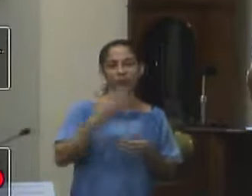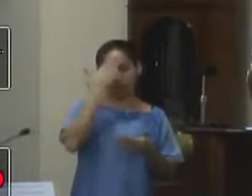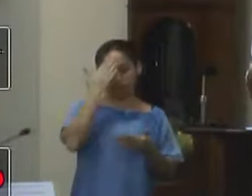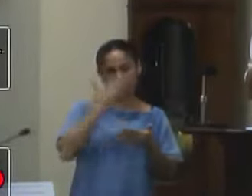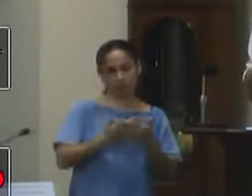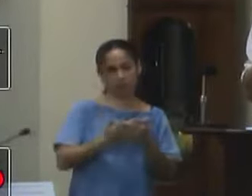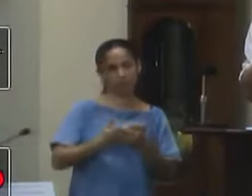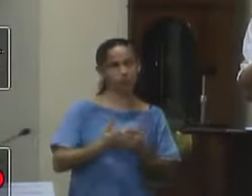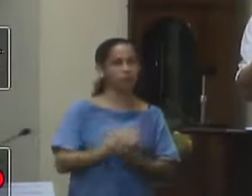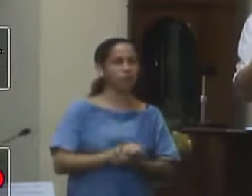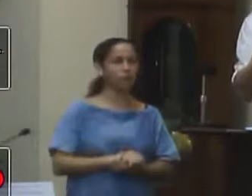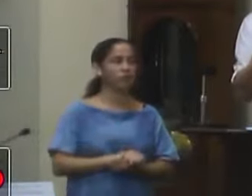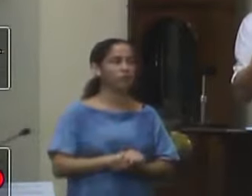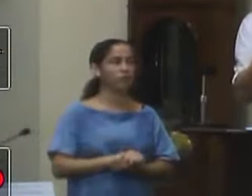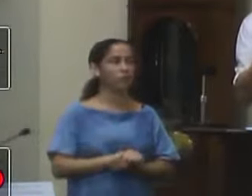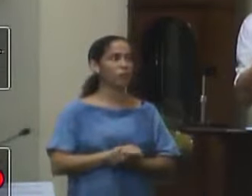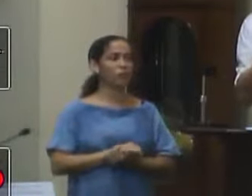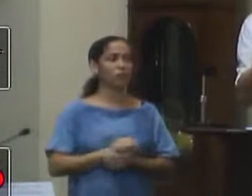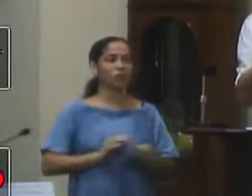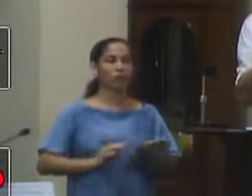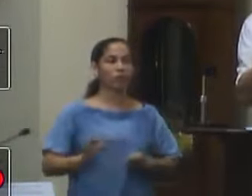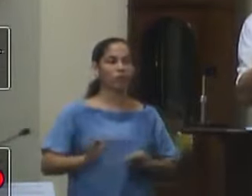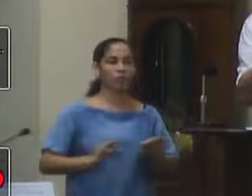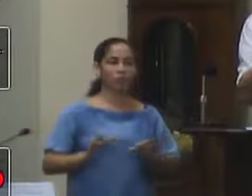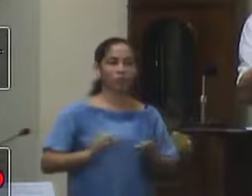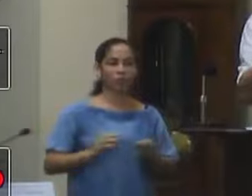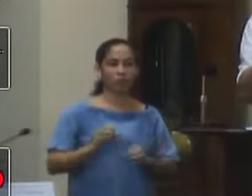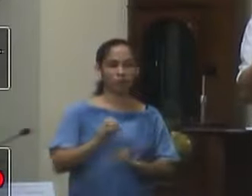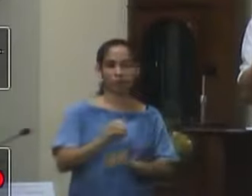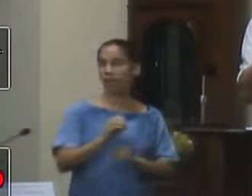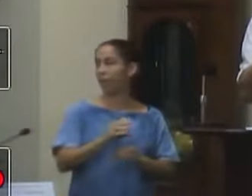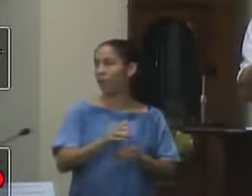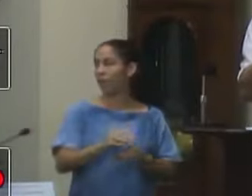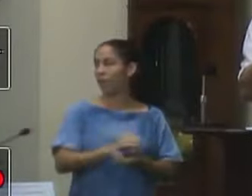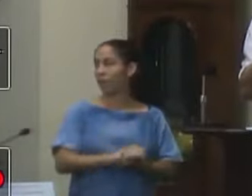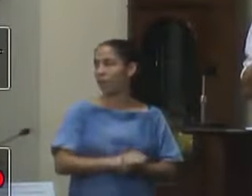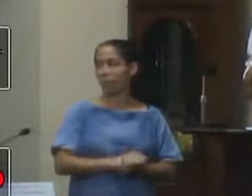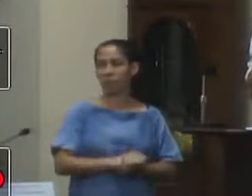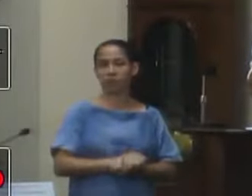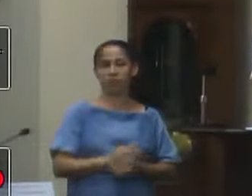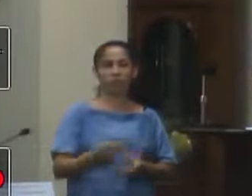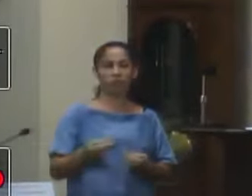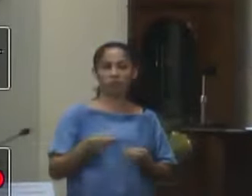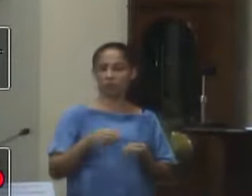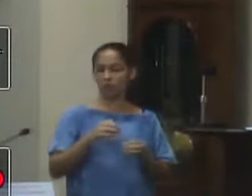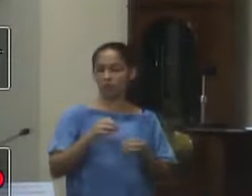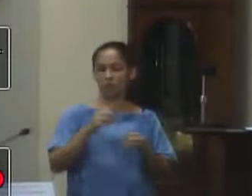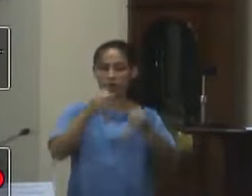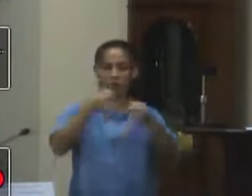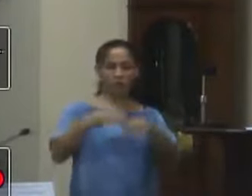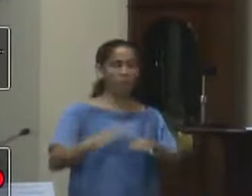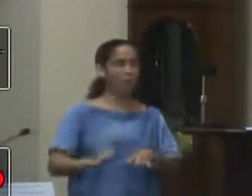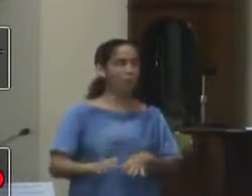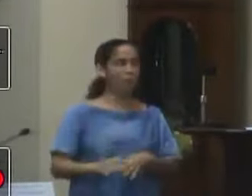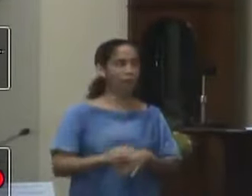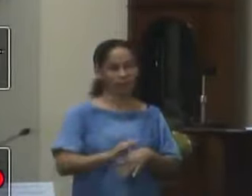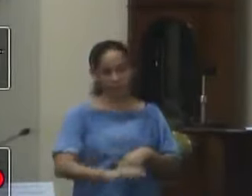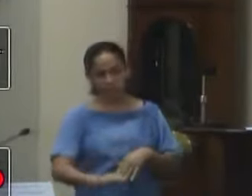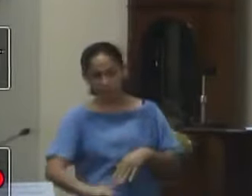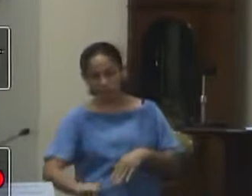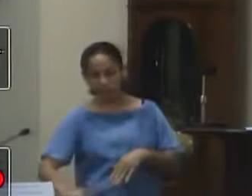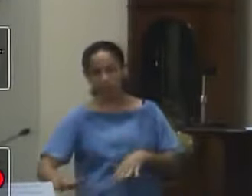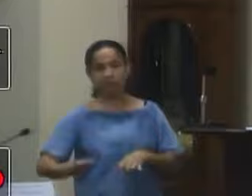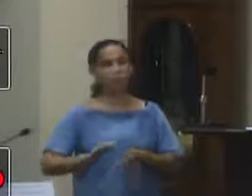certeza que programa educacional voltado para as pessoas